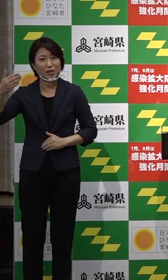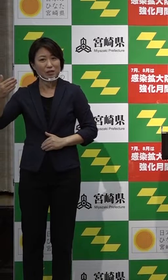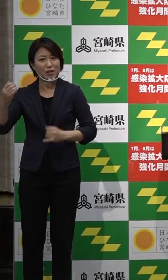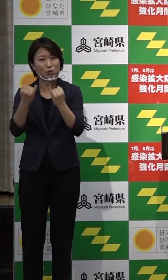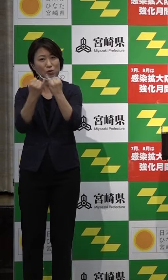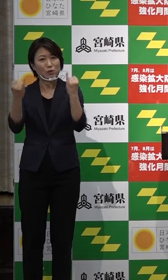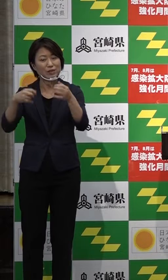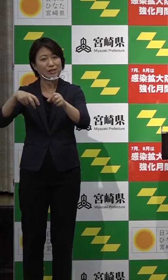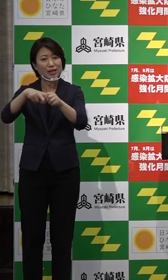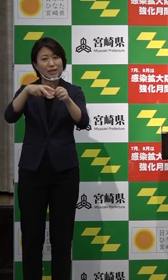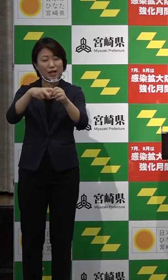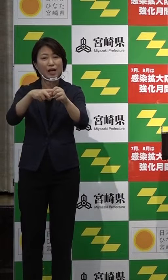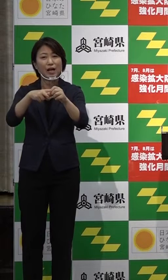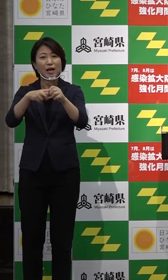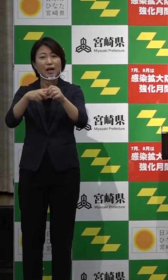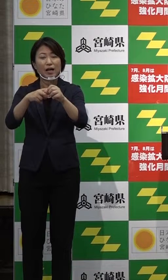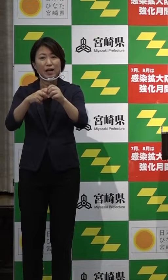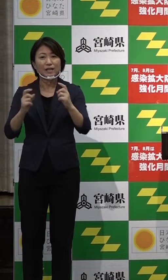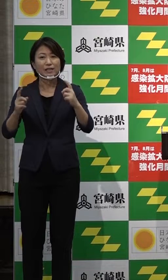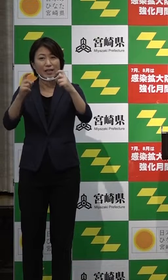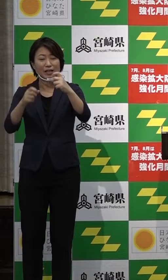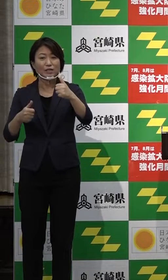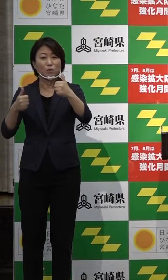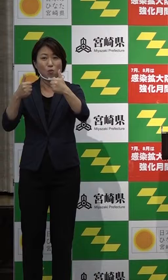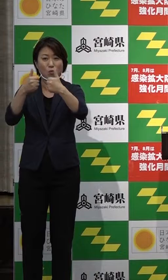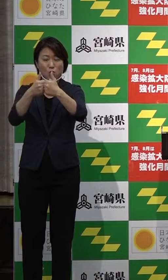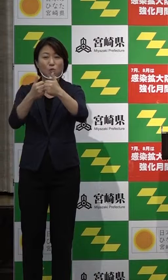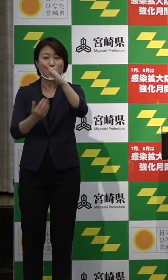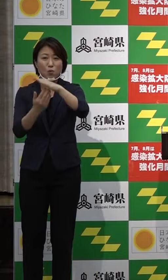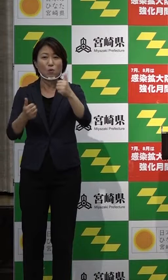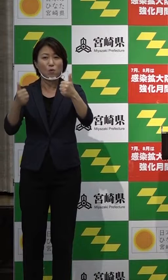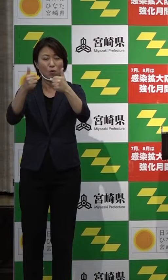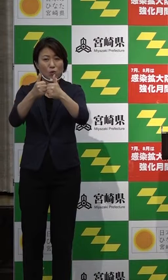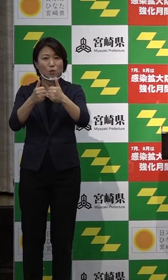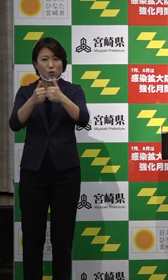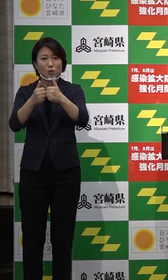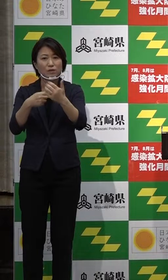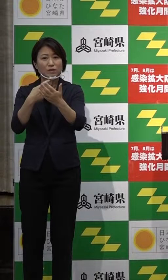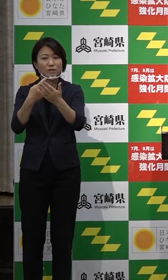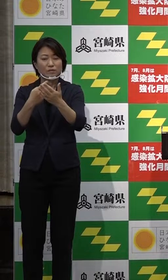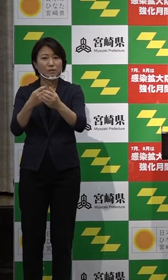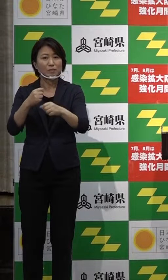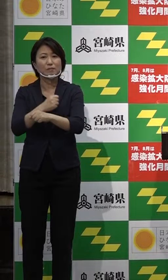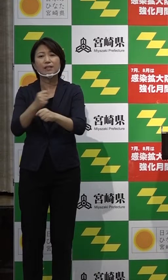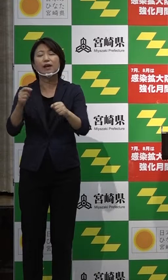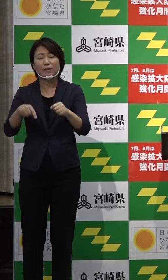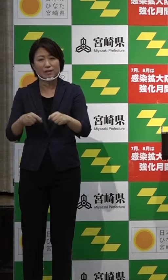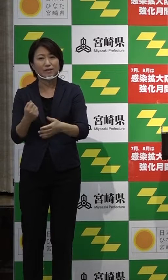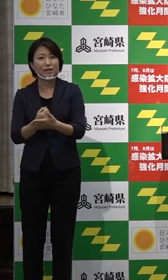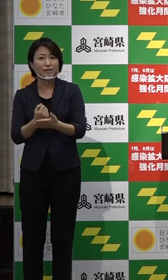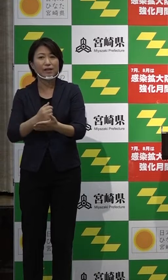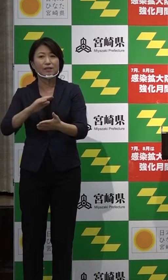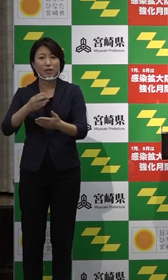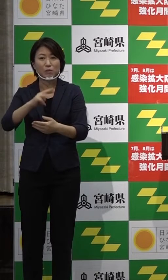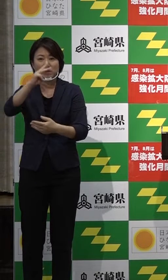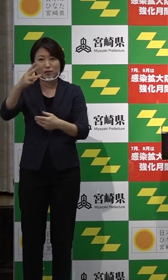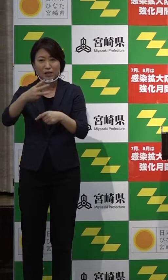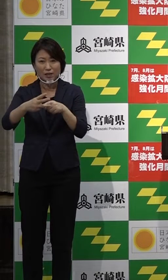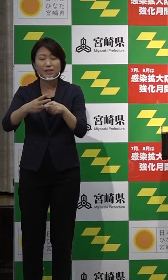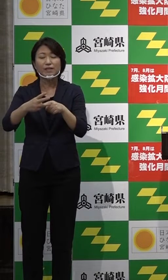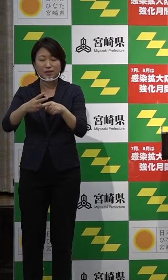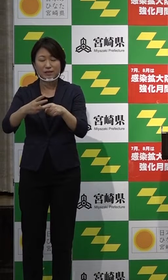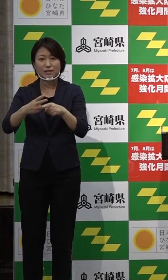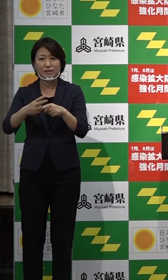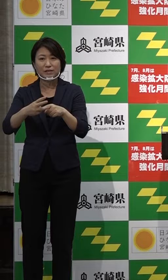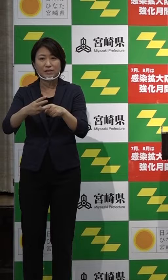勝戦に出場しなかった進出できなかったのはちょっとショックではありますが、3位決定戦に回って銅メダルも堅いんでは